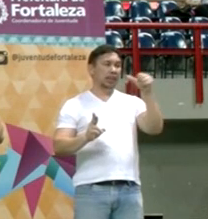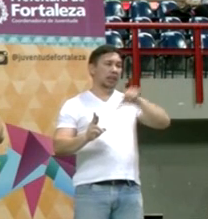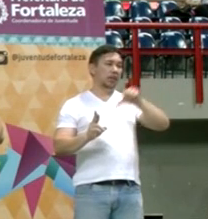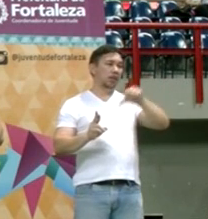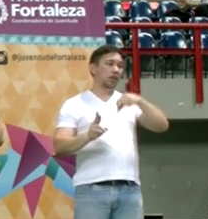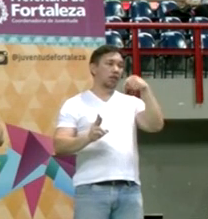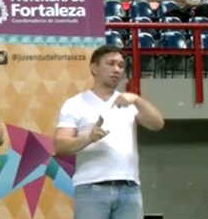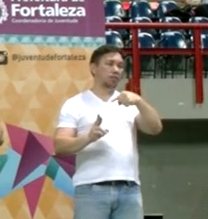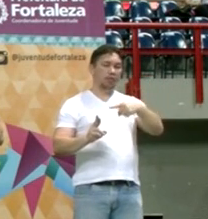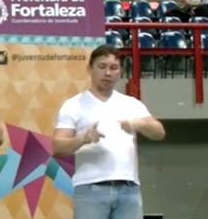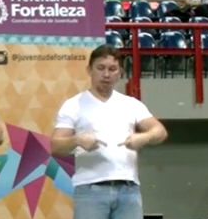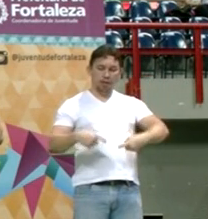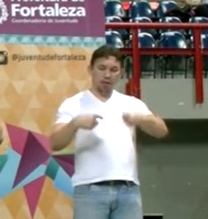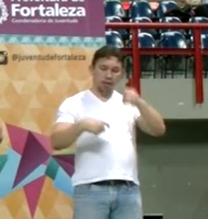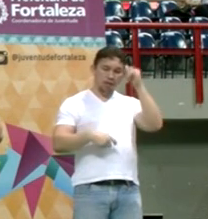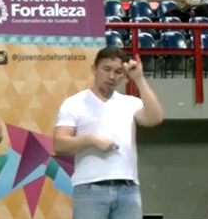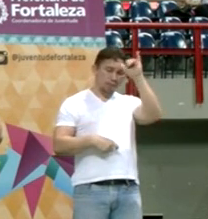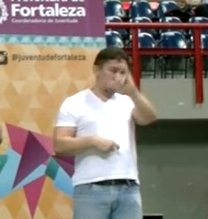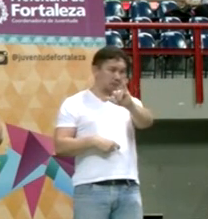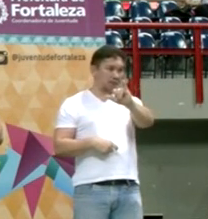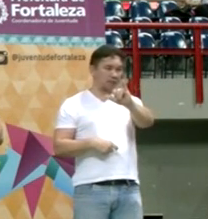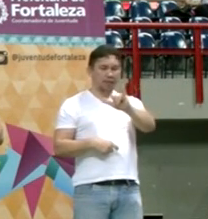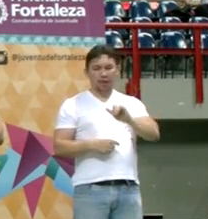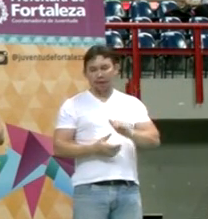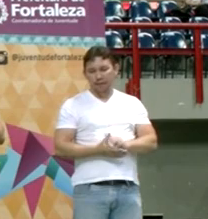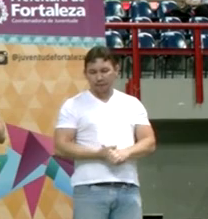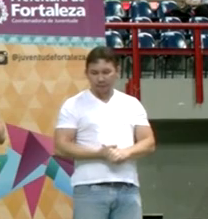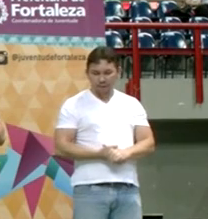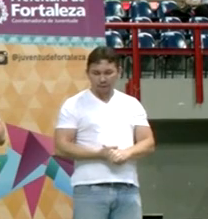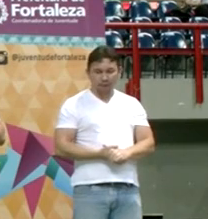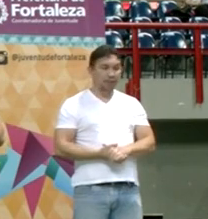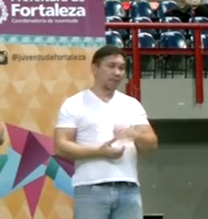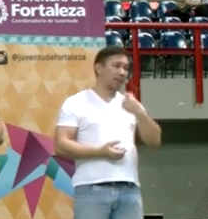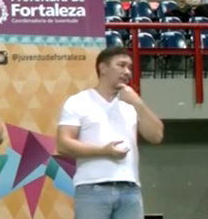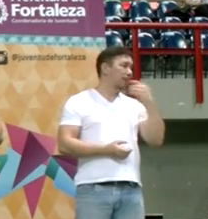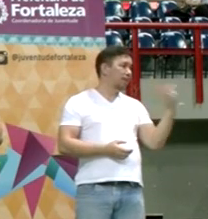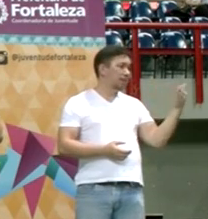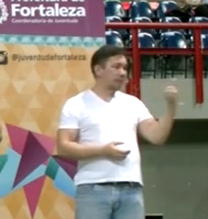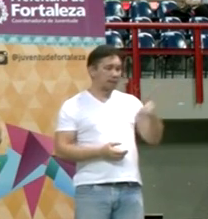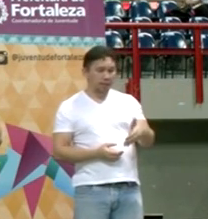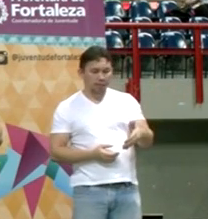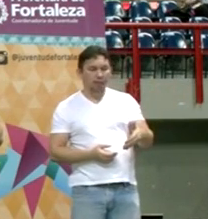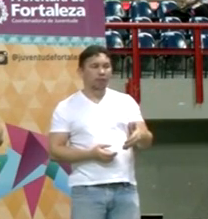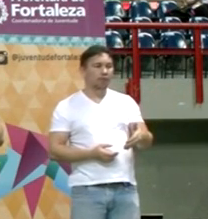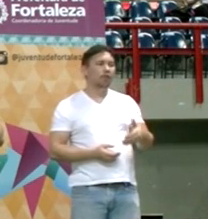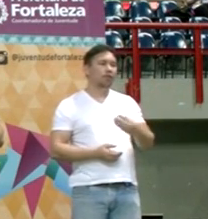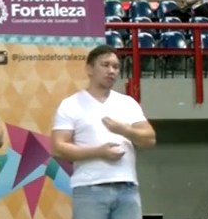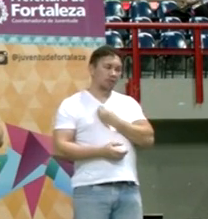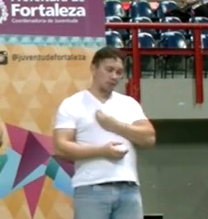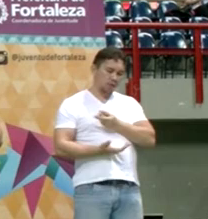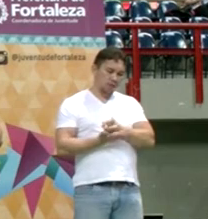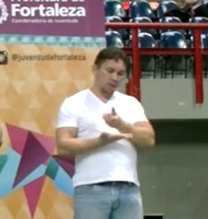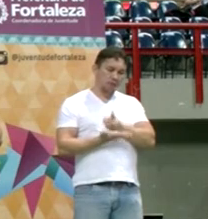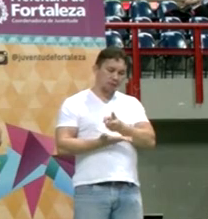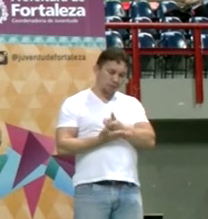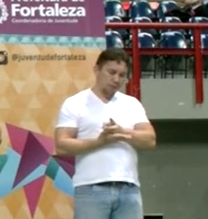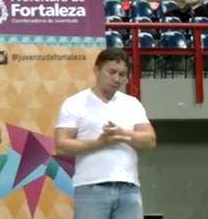mal, teve que fazer uma guerra para evitar a invasão da Inglaterra. E conseguiram sobreviver.